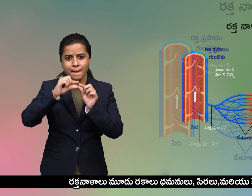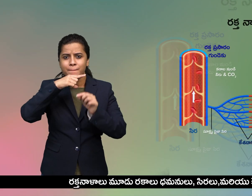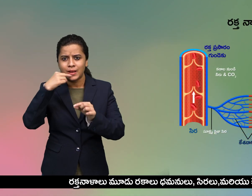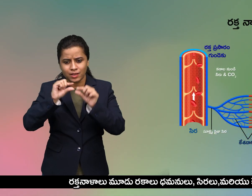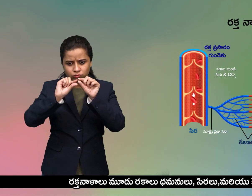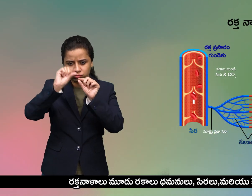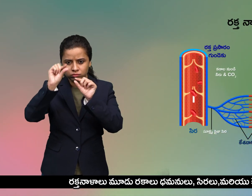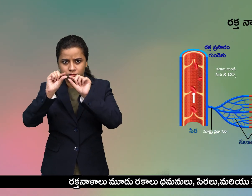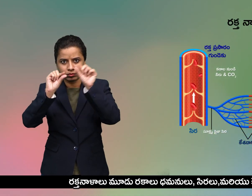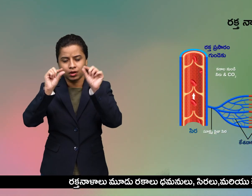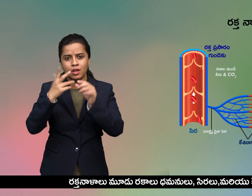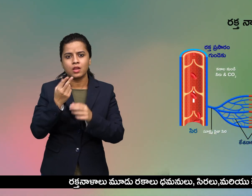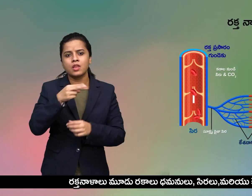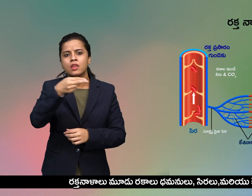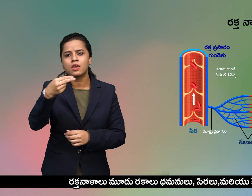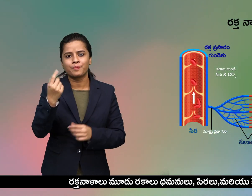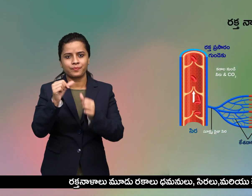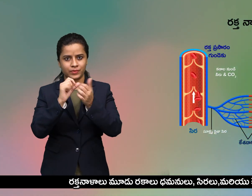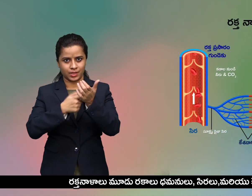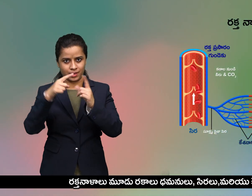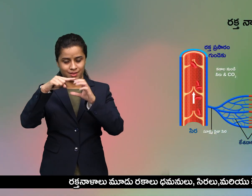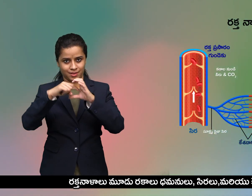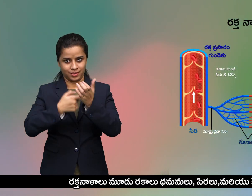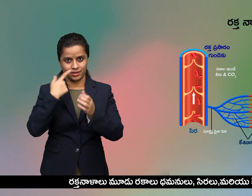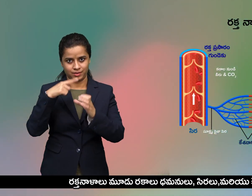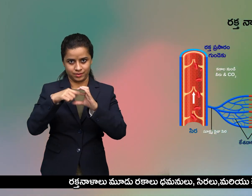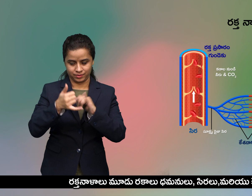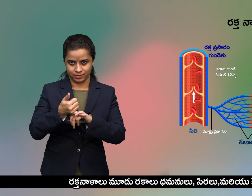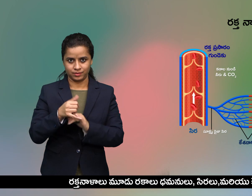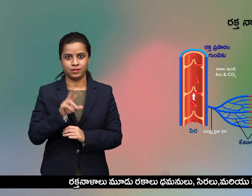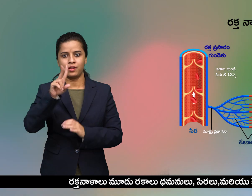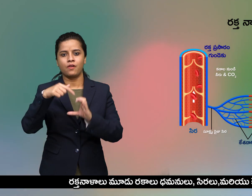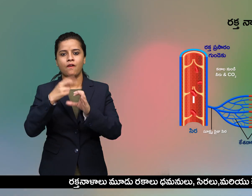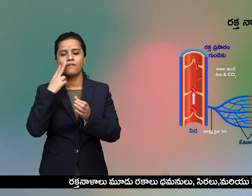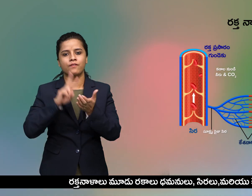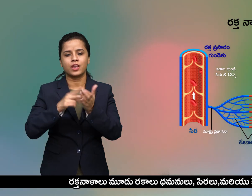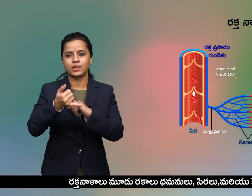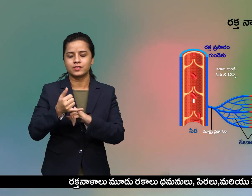ధమనులు, సిరలు మరియు కేశనాళికలు.